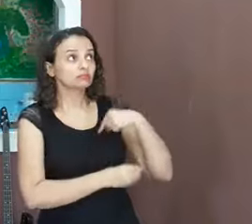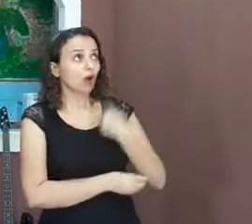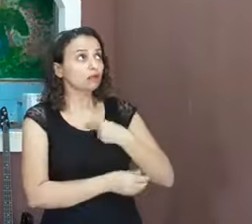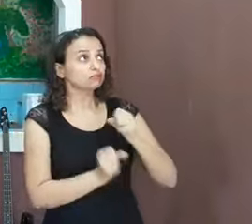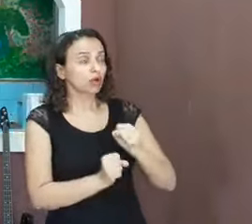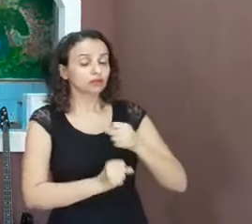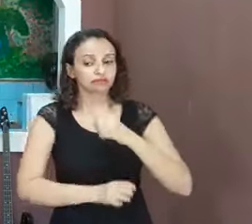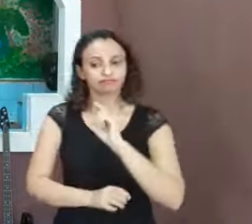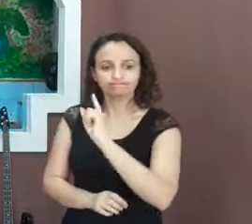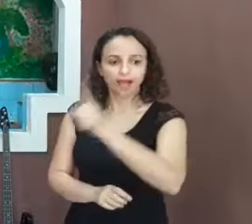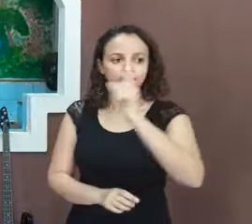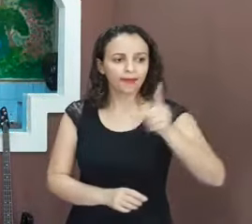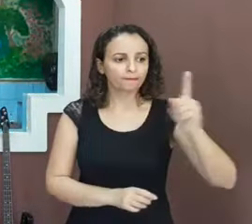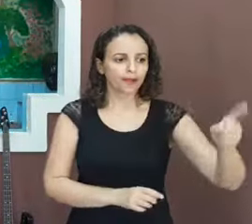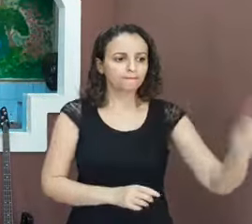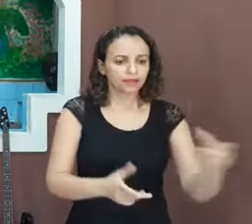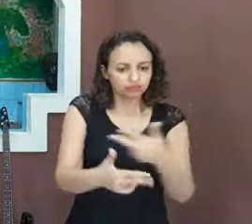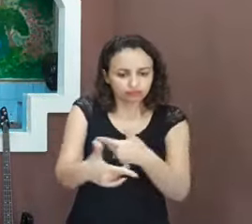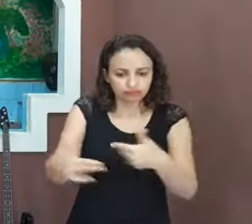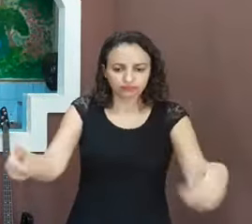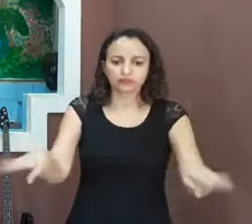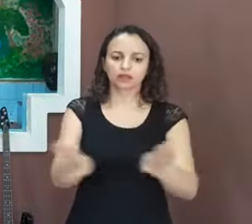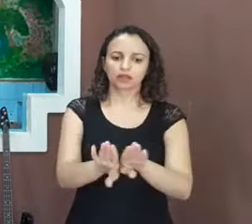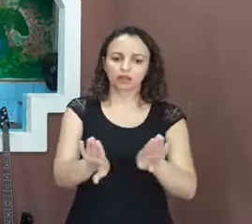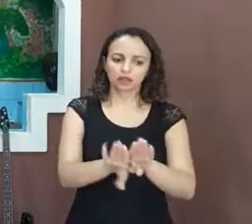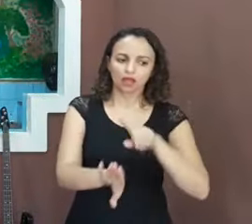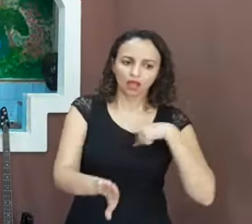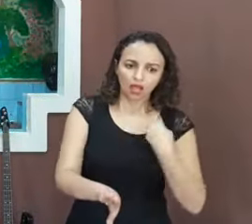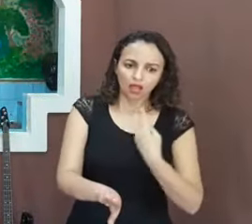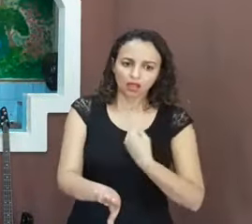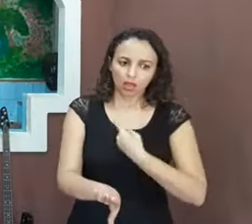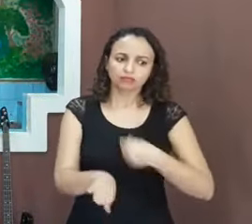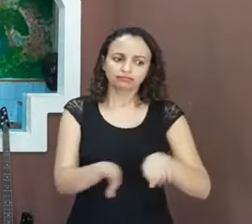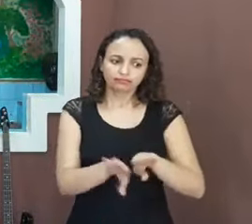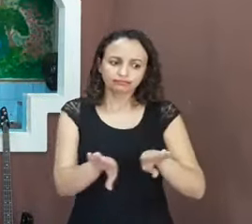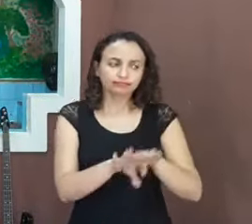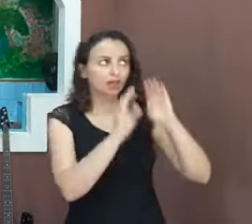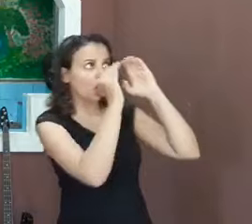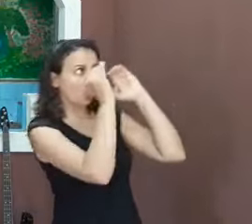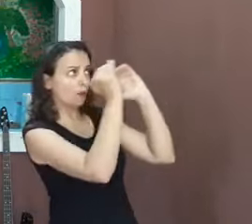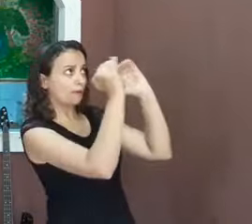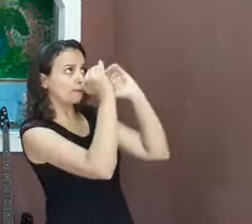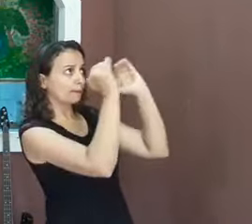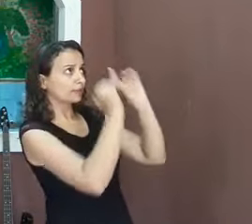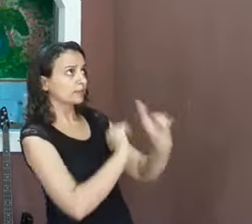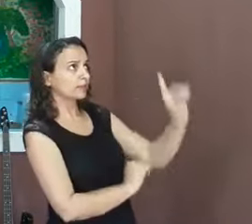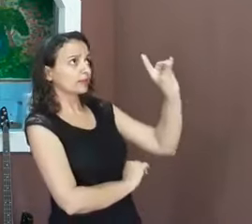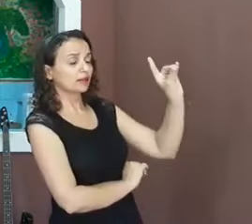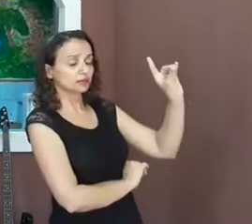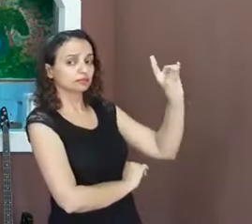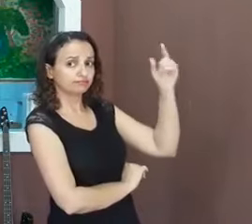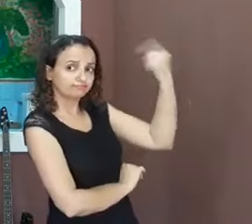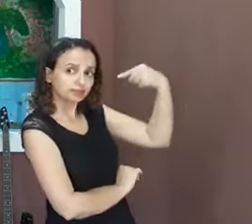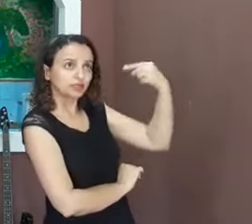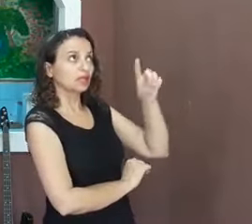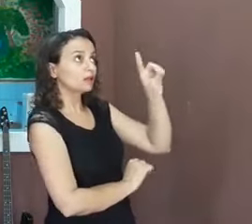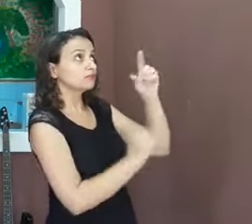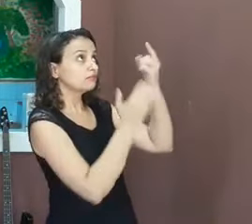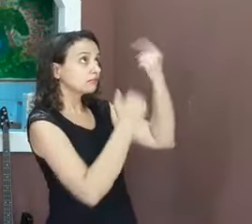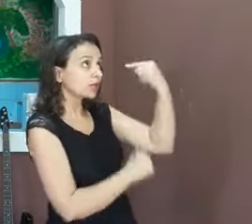a condição que Deus nos coloca de nós assumirmos as ordens, assumirmos também a ordem que vem sobre nós.